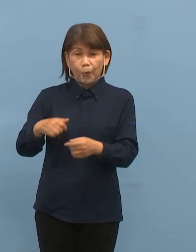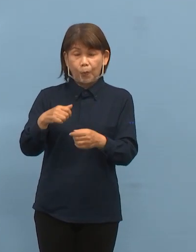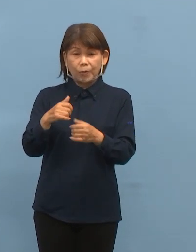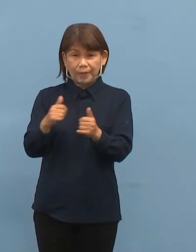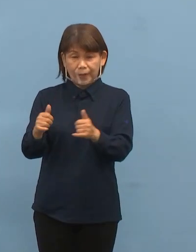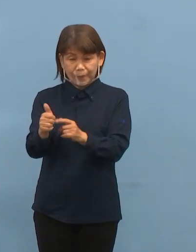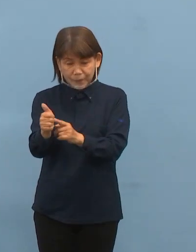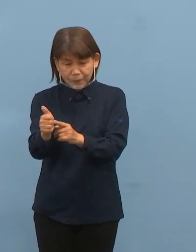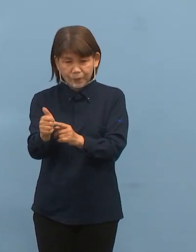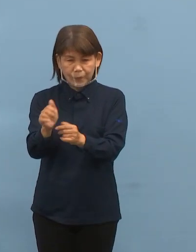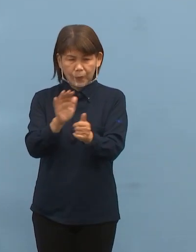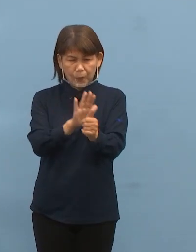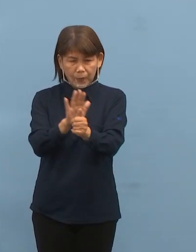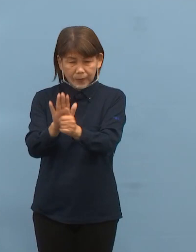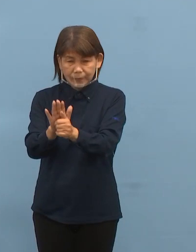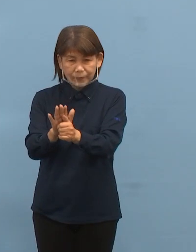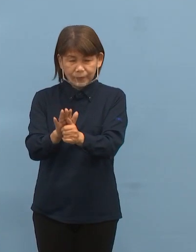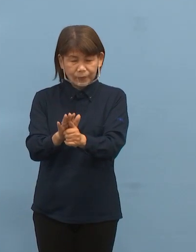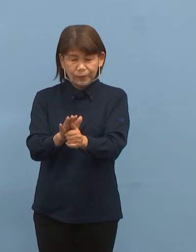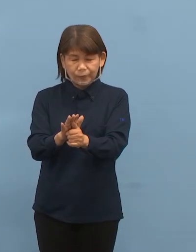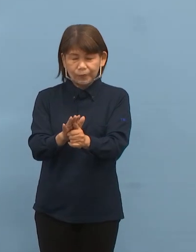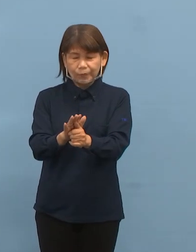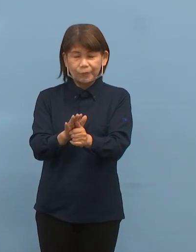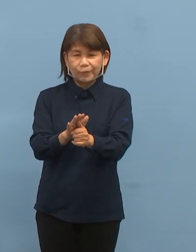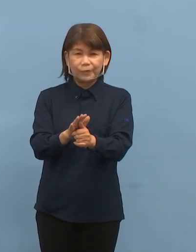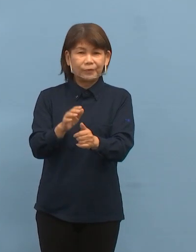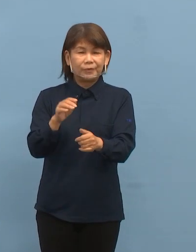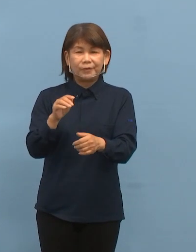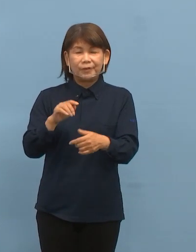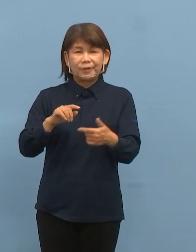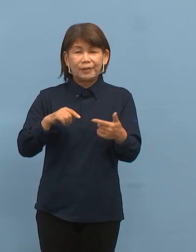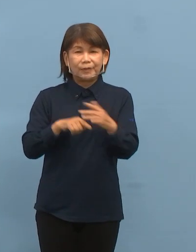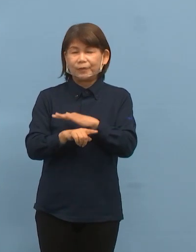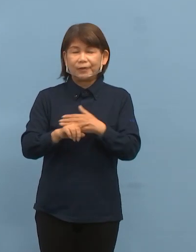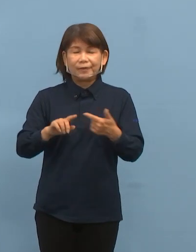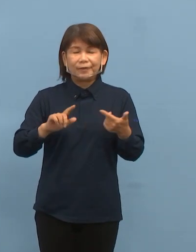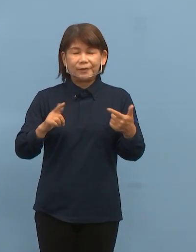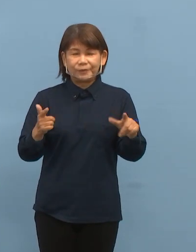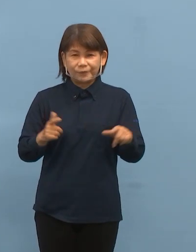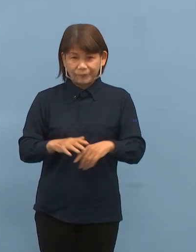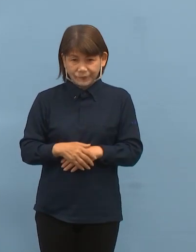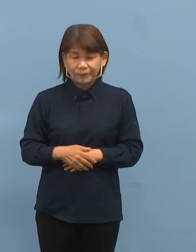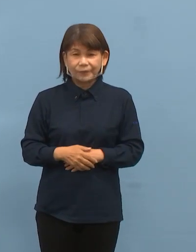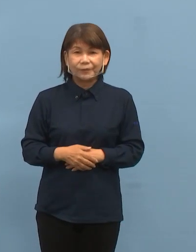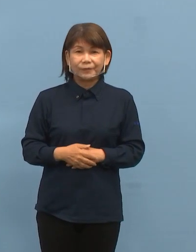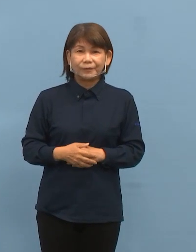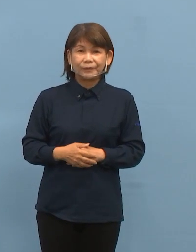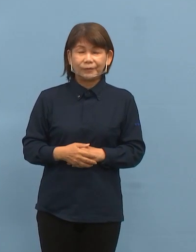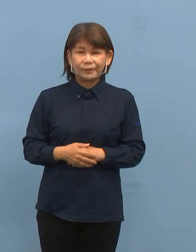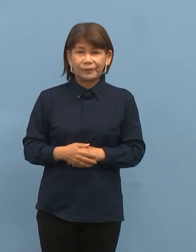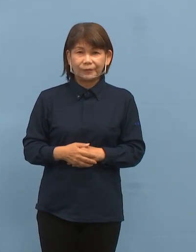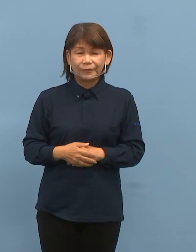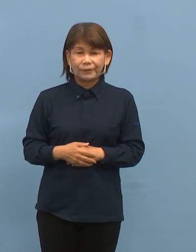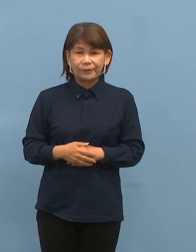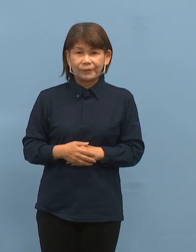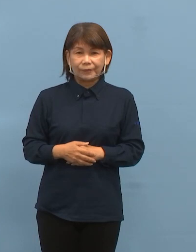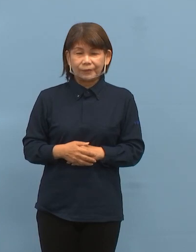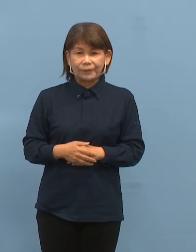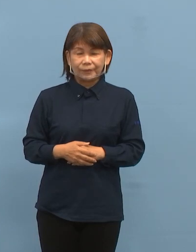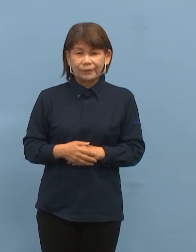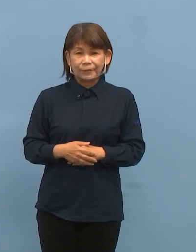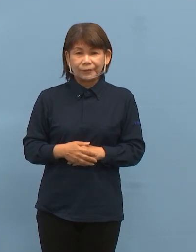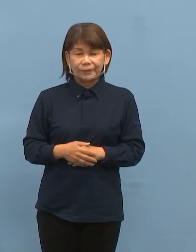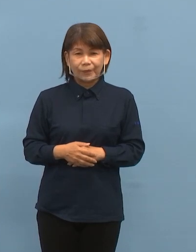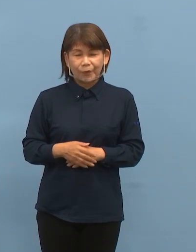きではないというふうに、そういった状況でございます。はい、 ごめんなさい、ありきではないっていうのは、